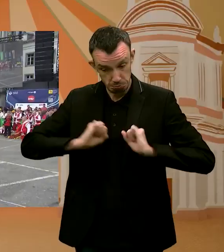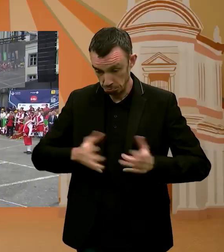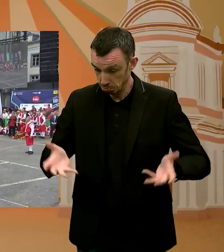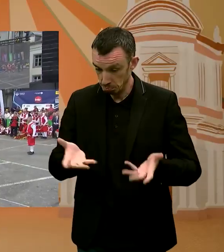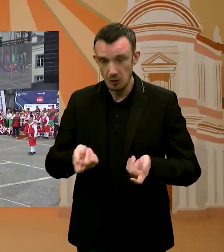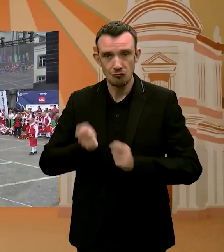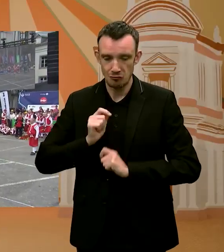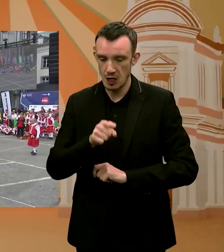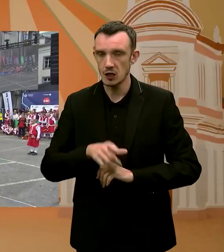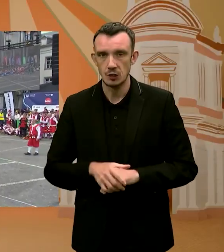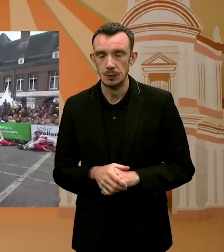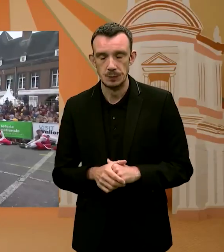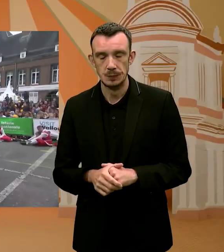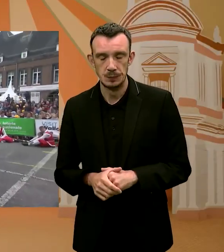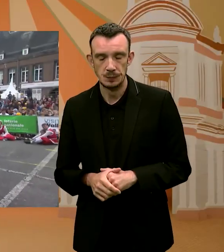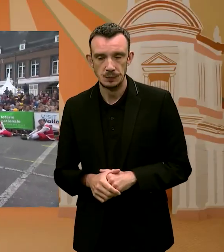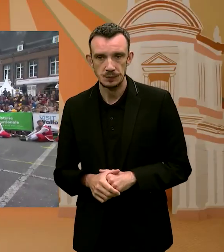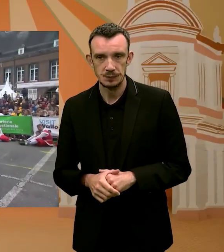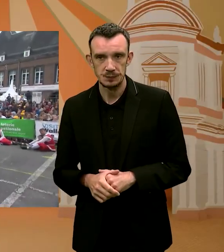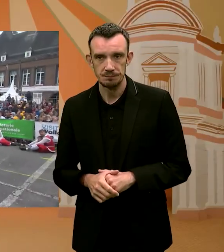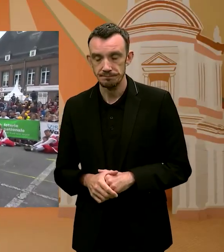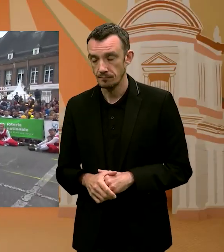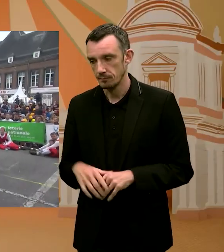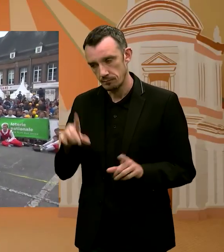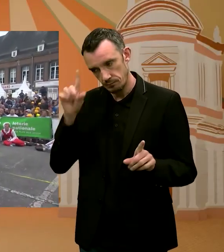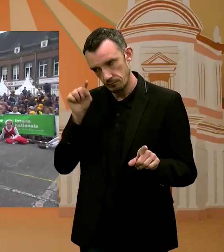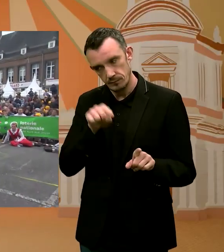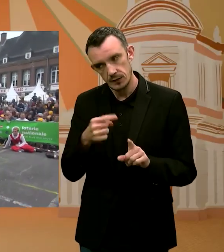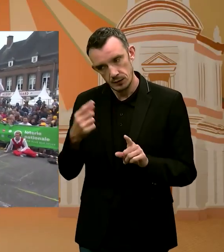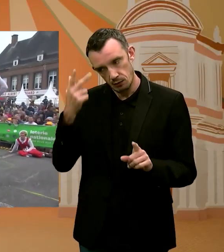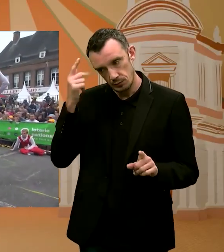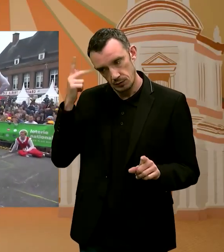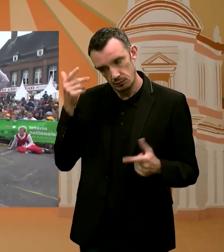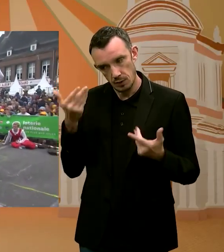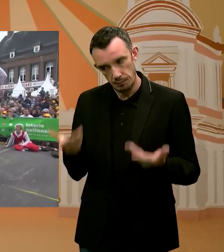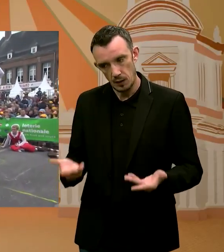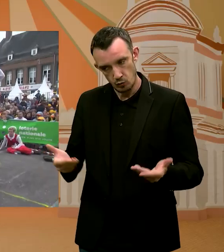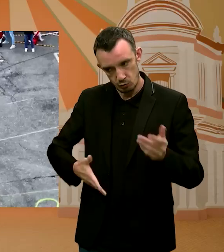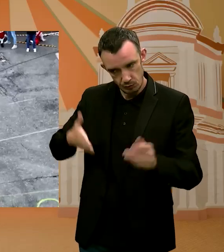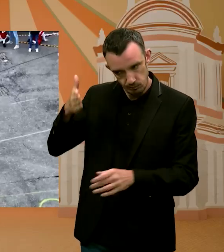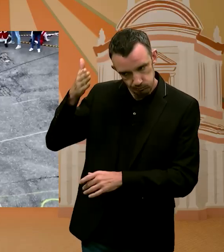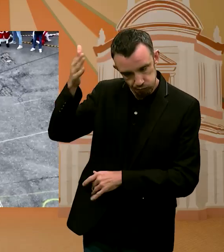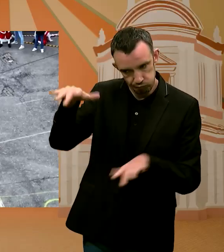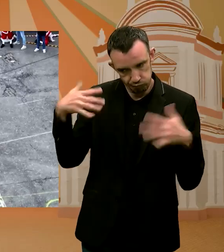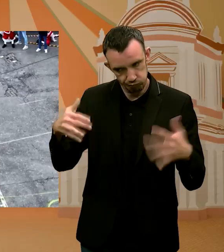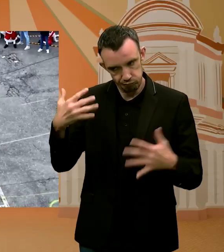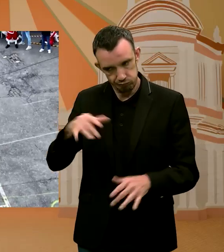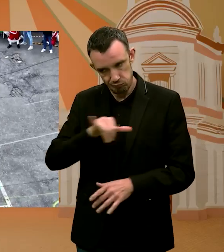Il se souviendra certainement de cette joute de l'échasse d'or 2025 et de cette difficulté